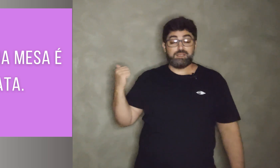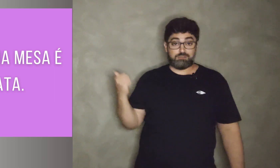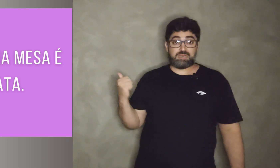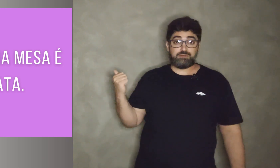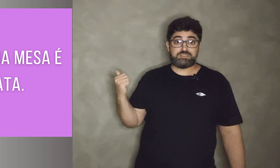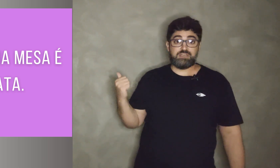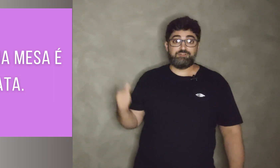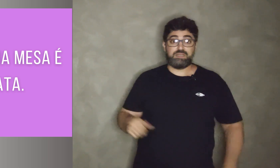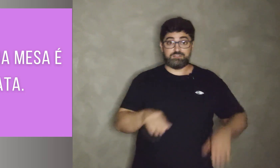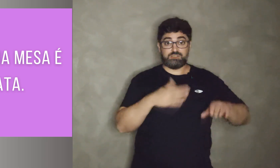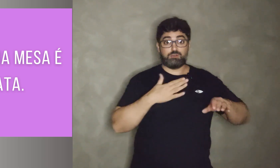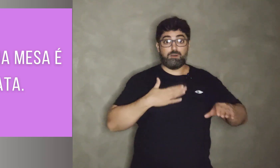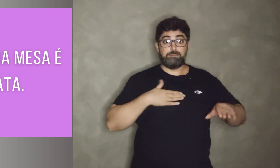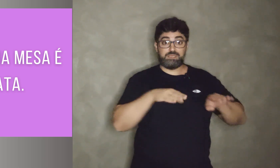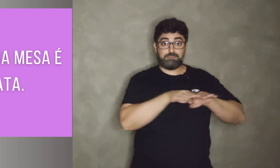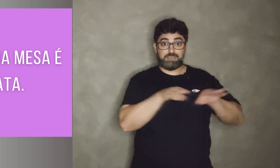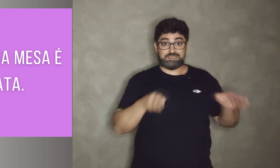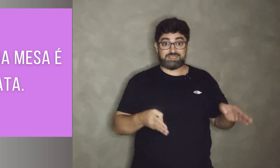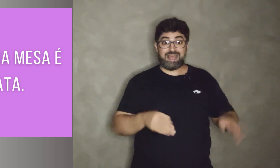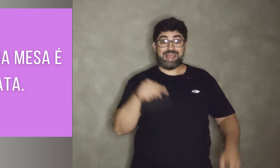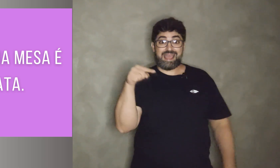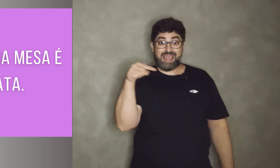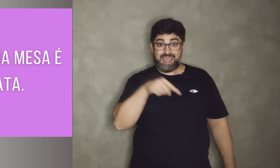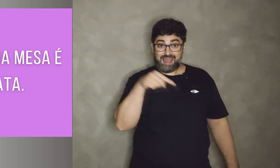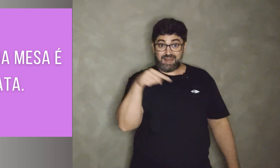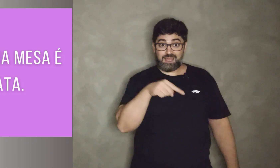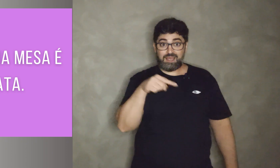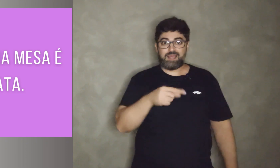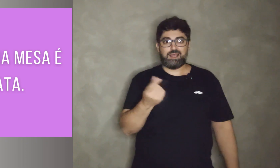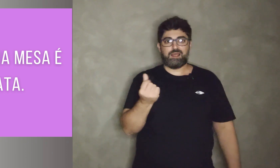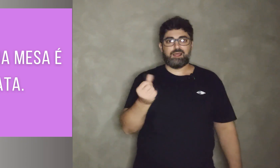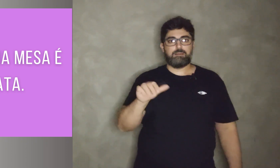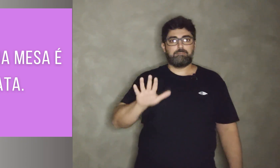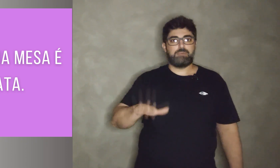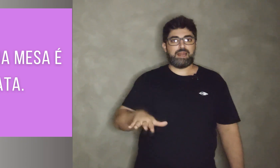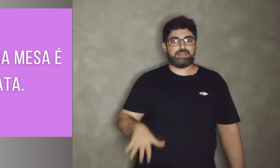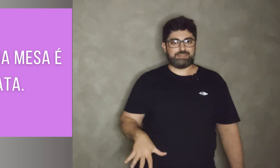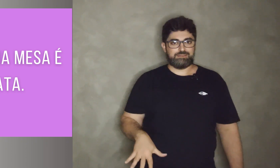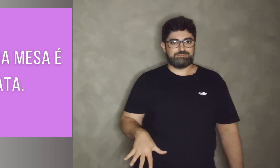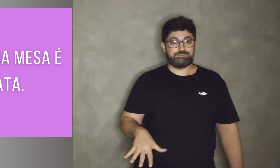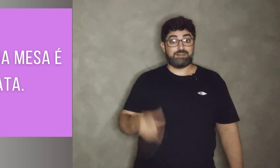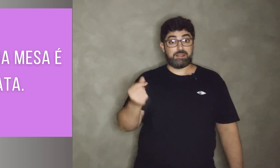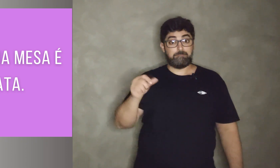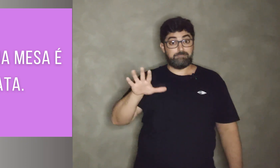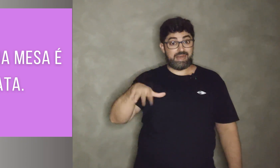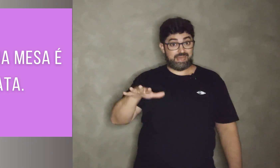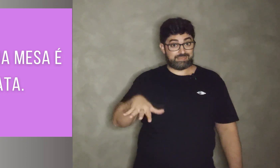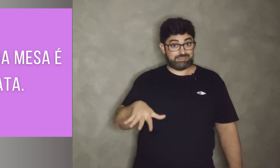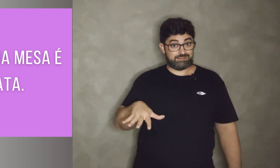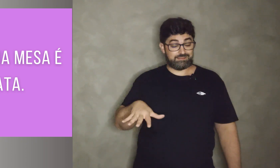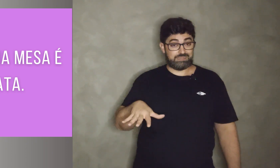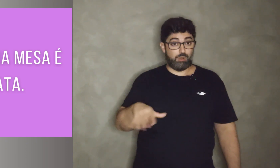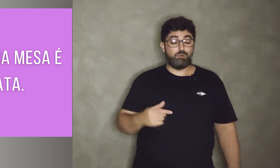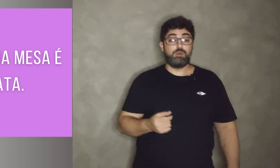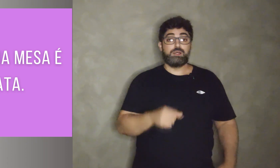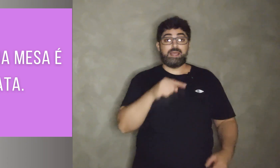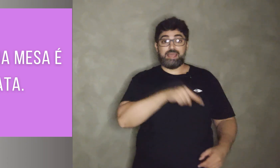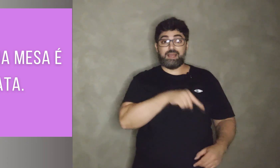eu trago esse referente. Então, ó, minha mesa, ela, barata. Barata, tá bom?